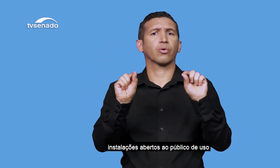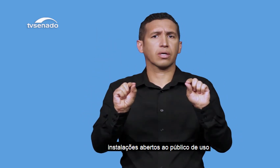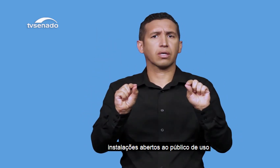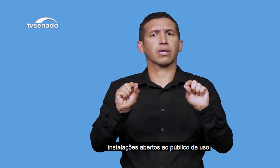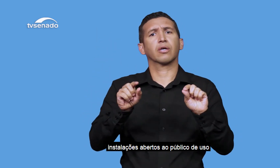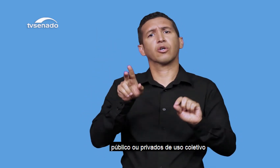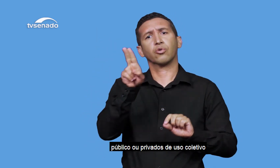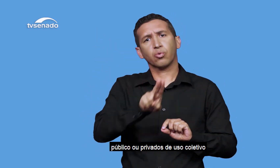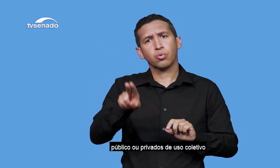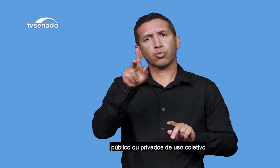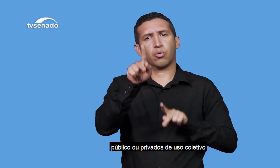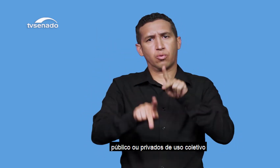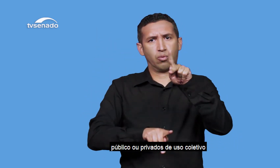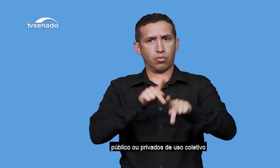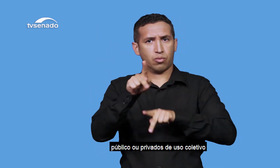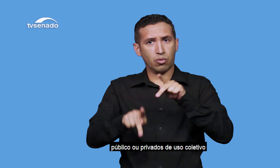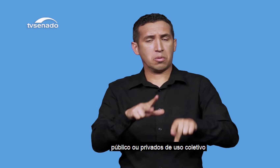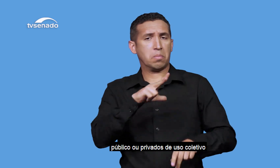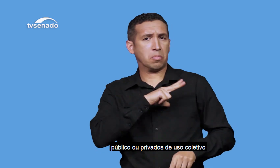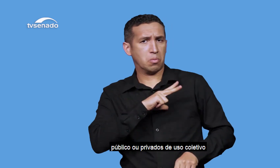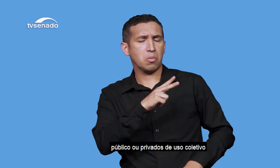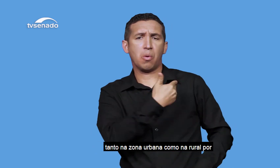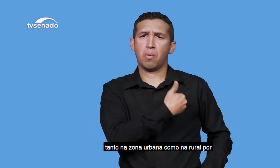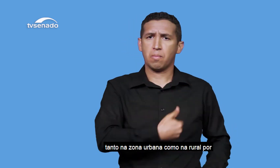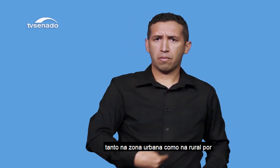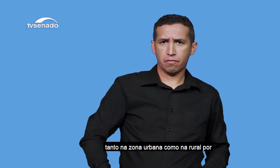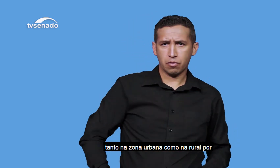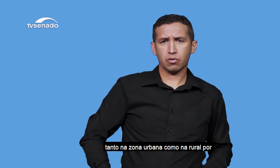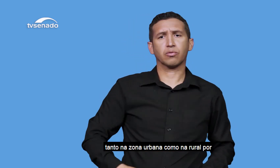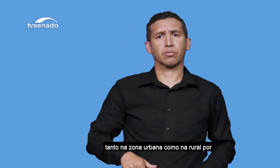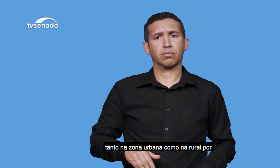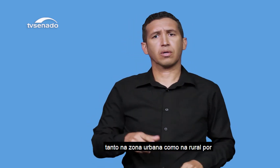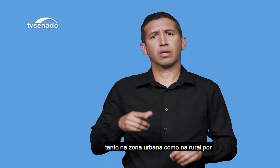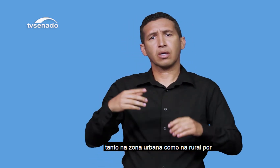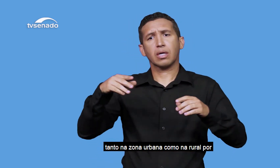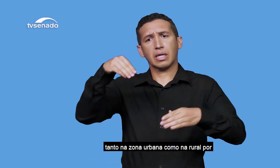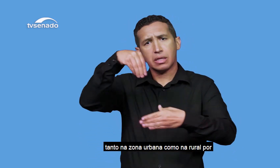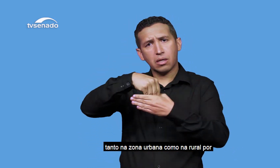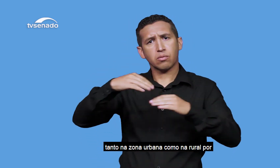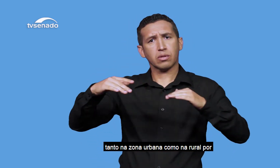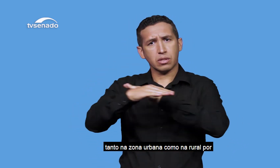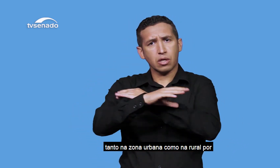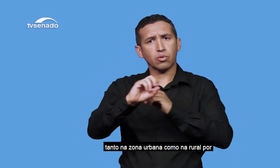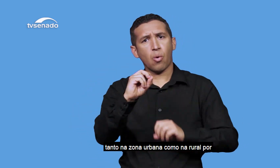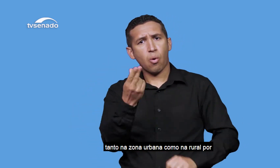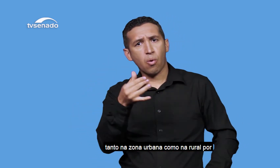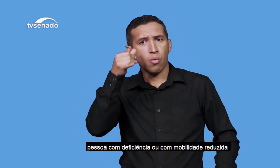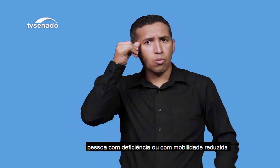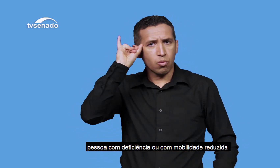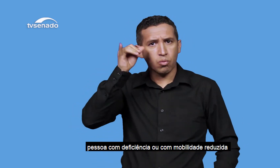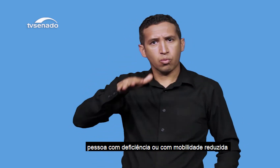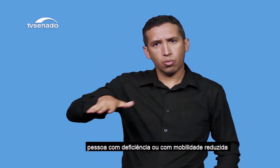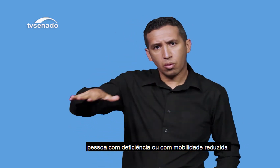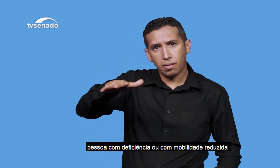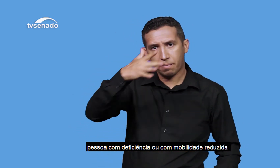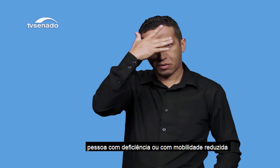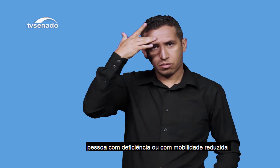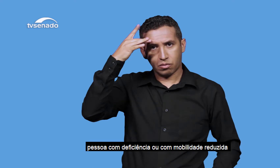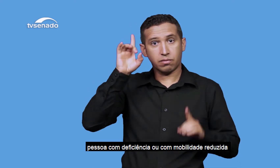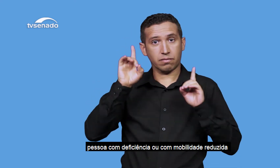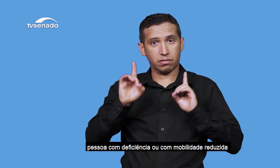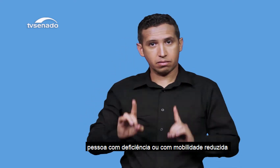de uso público ou privados de uso coletivo tanto na zona urbana como na rural por pessoa com